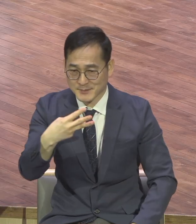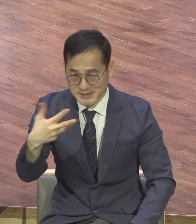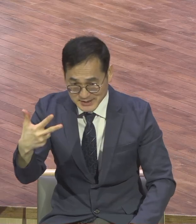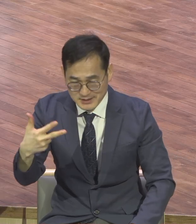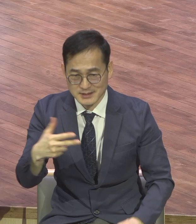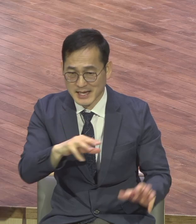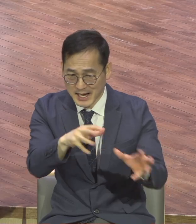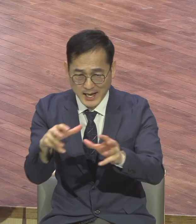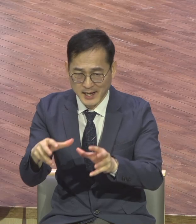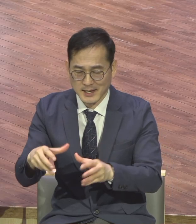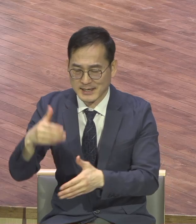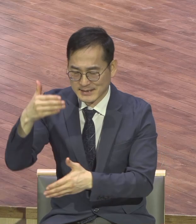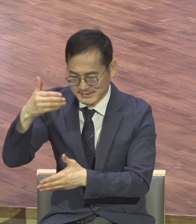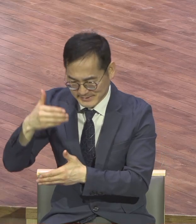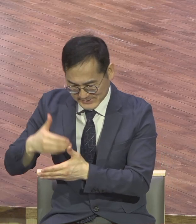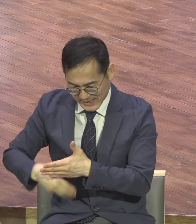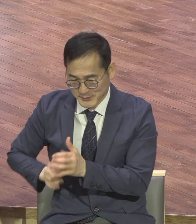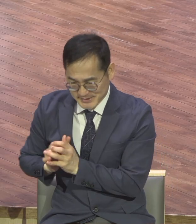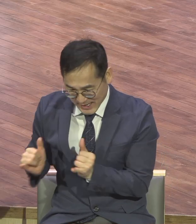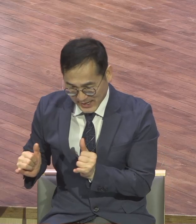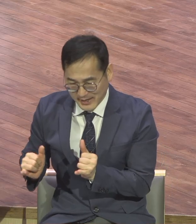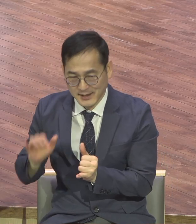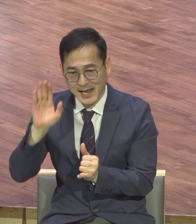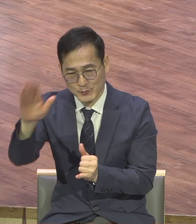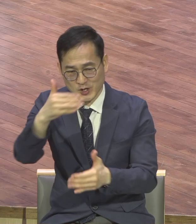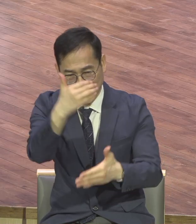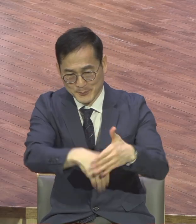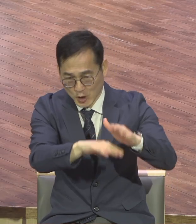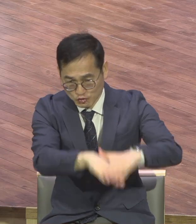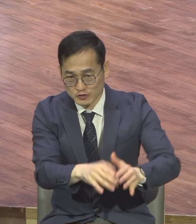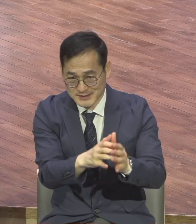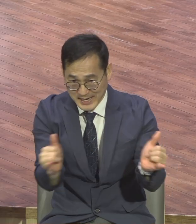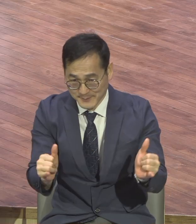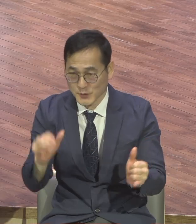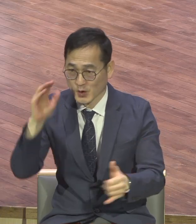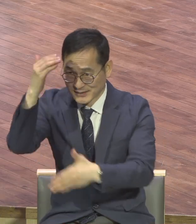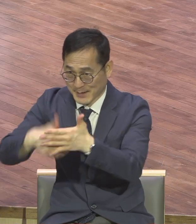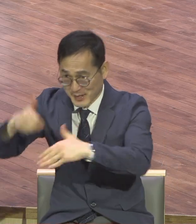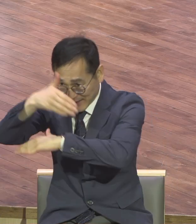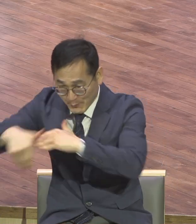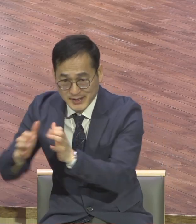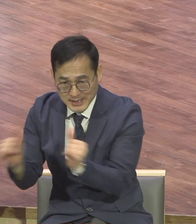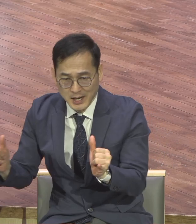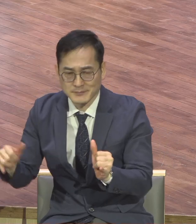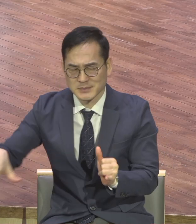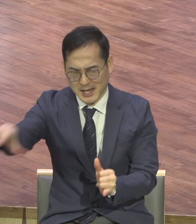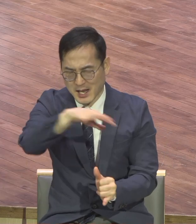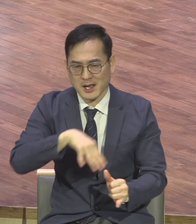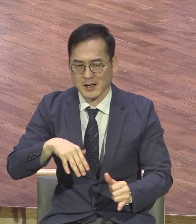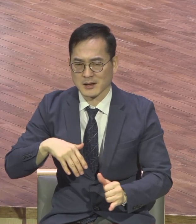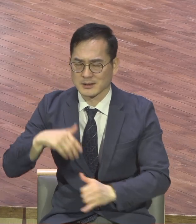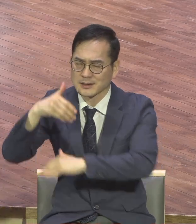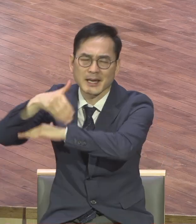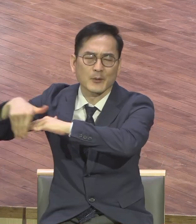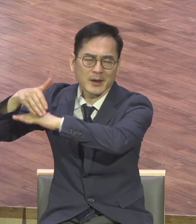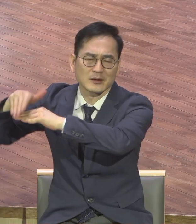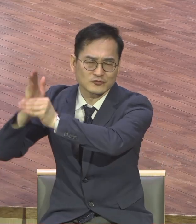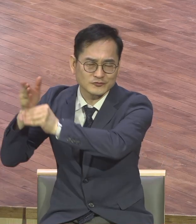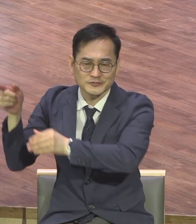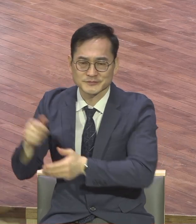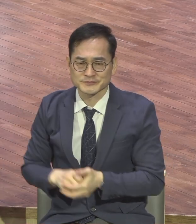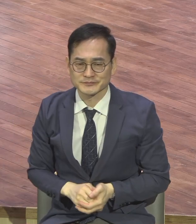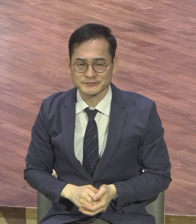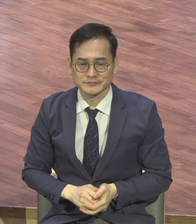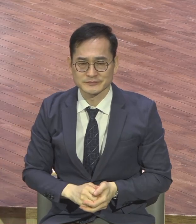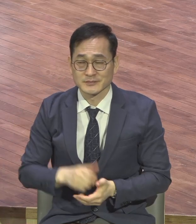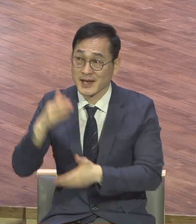파고 들어가는 남길 자로 사용하실 것이다. 성교 언약의 바톤을 우리 후대 렘넌트 우리 자녀들에게